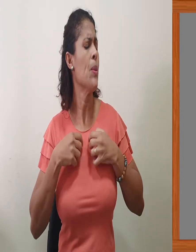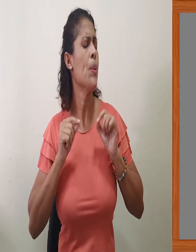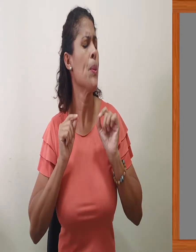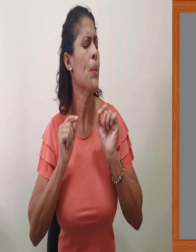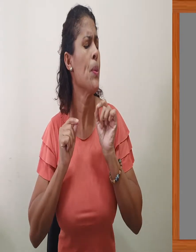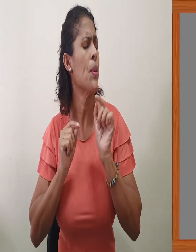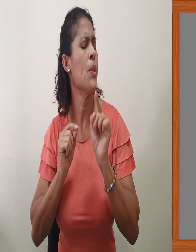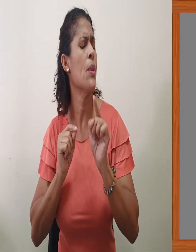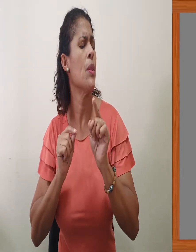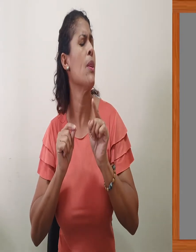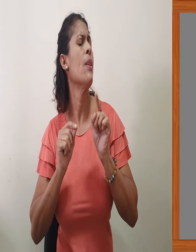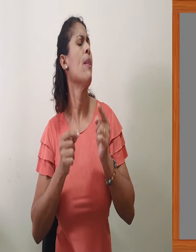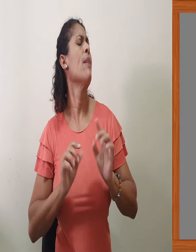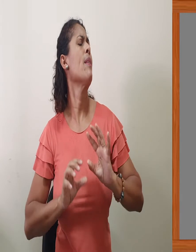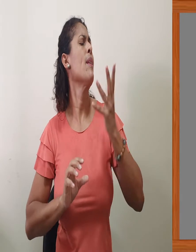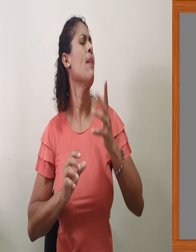maligno.